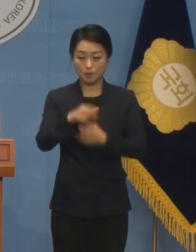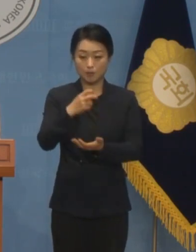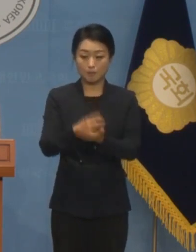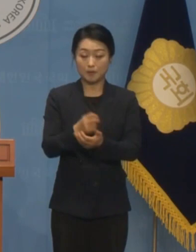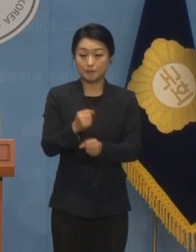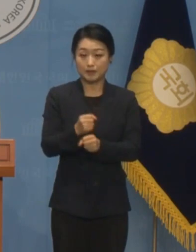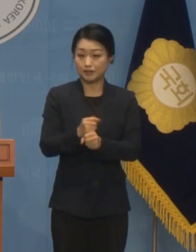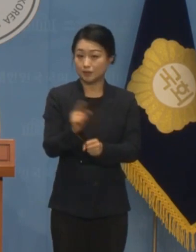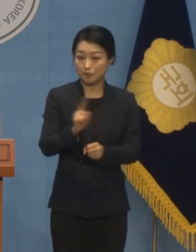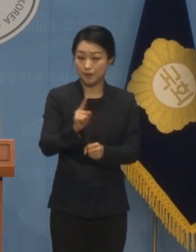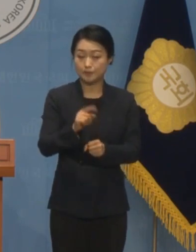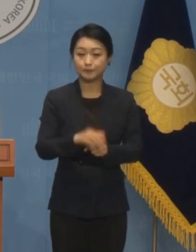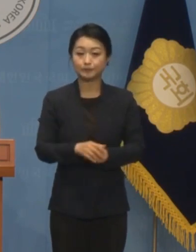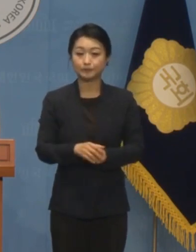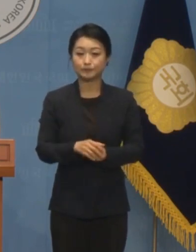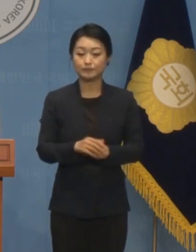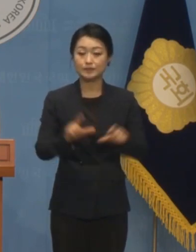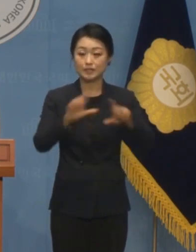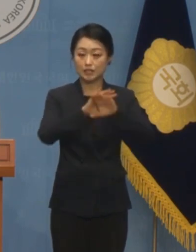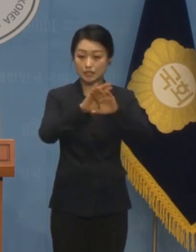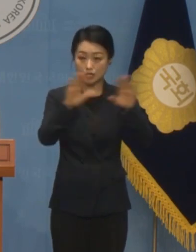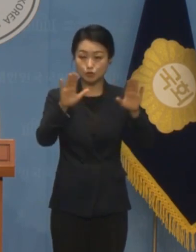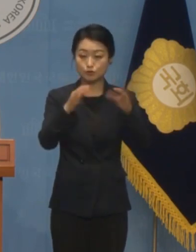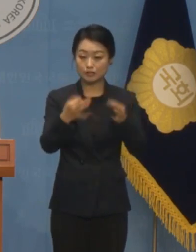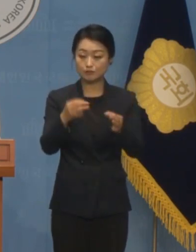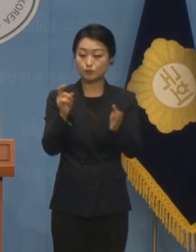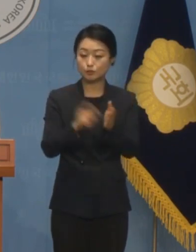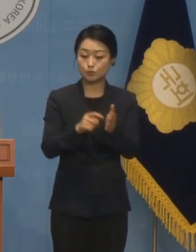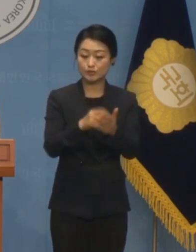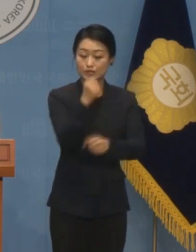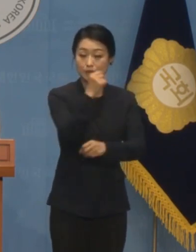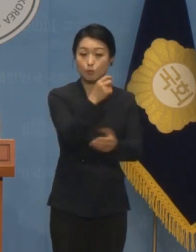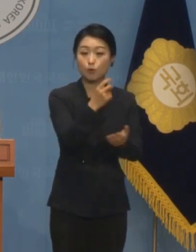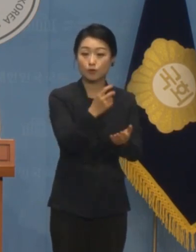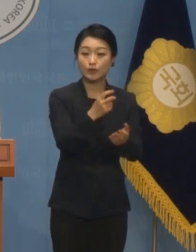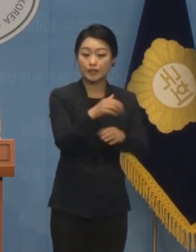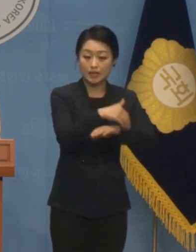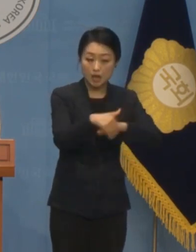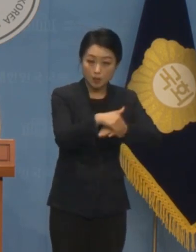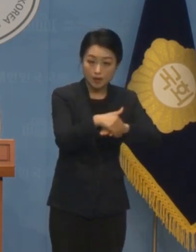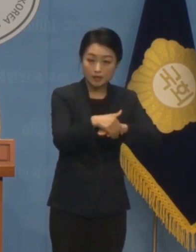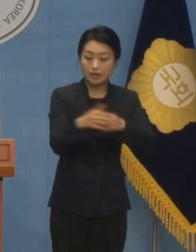기후금융특별법은 기후금융 촉진 기본계획을 금융위원회가